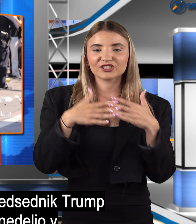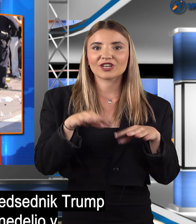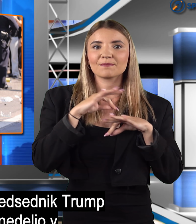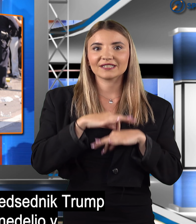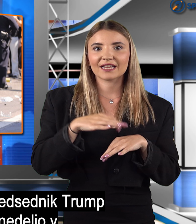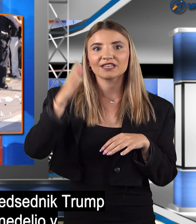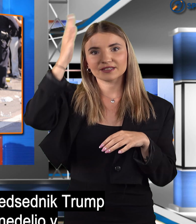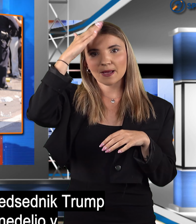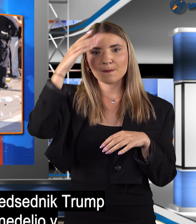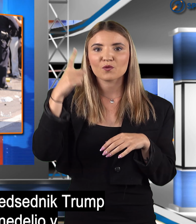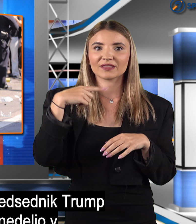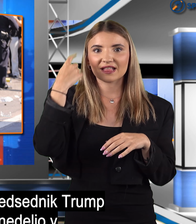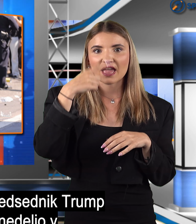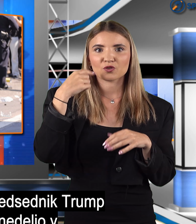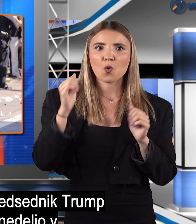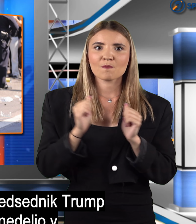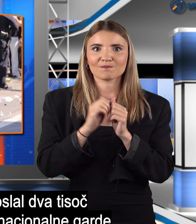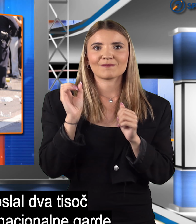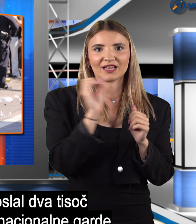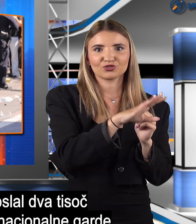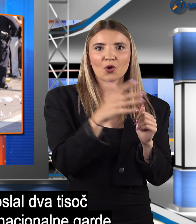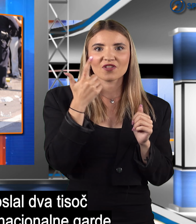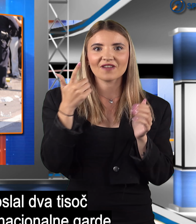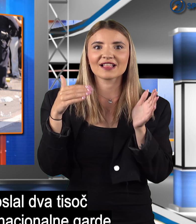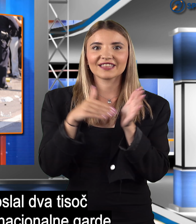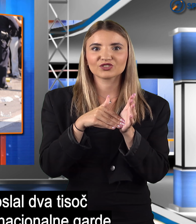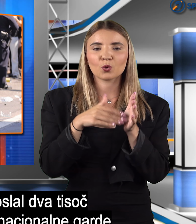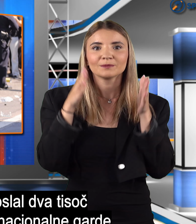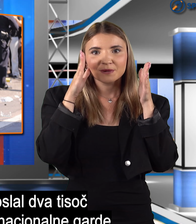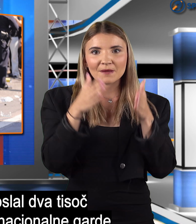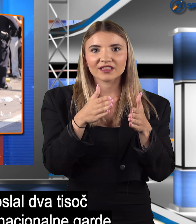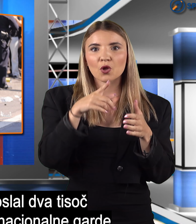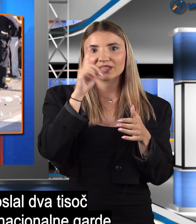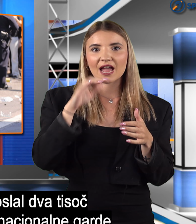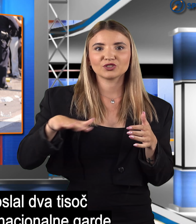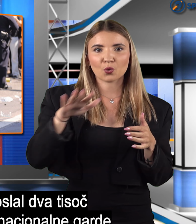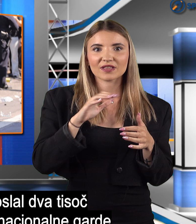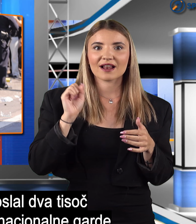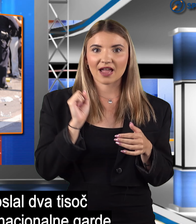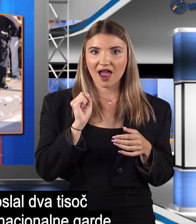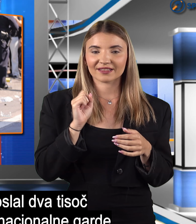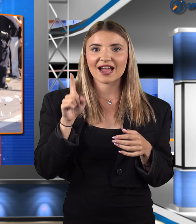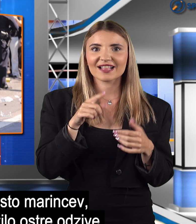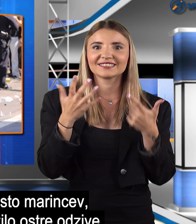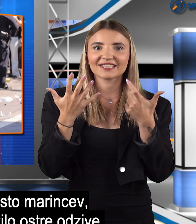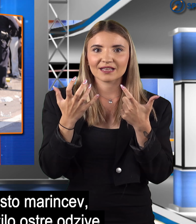Ameriški predsednik Trump je v nedeljo v mesto poslal 2000 pripadnikov nacionalne garde in 700